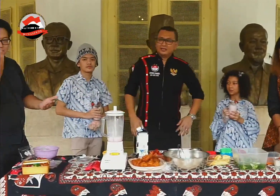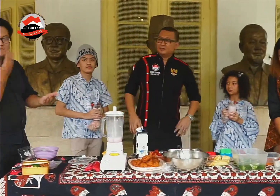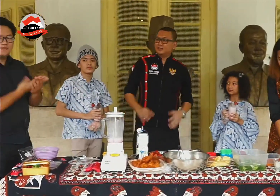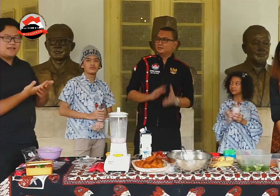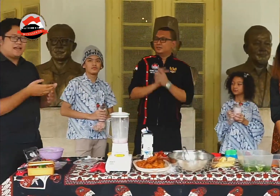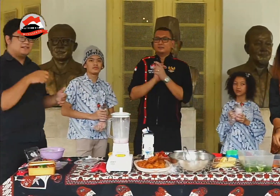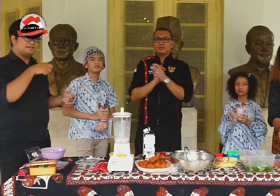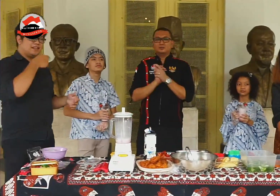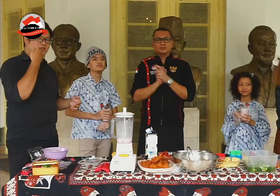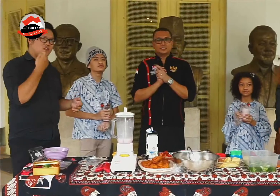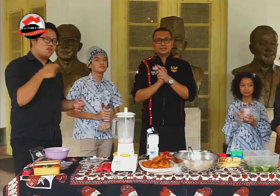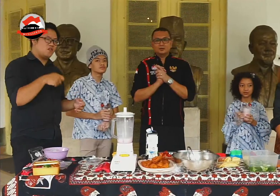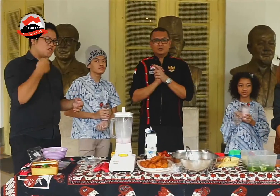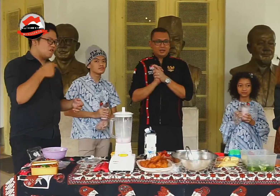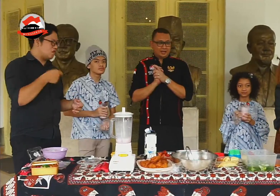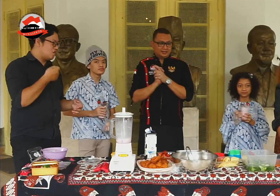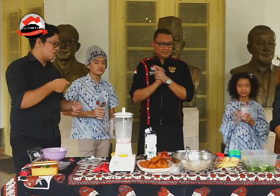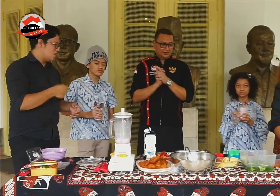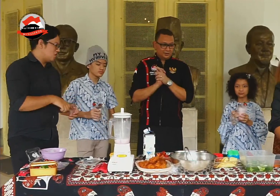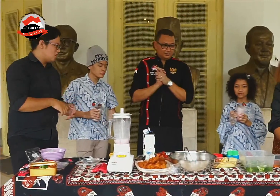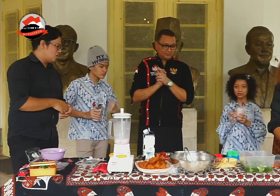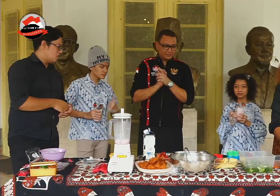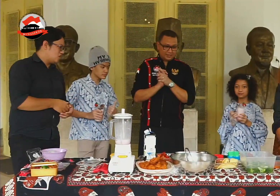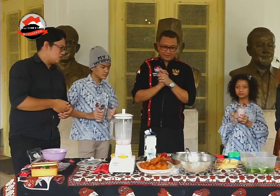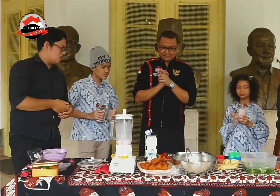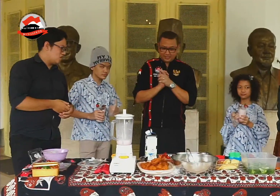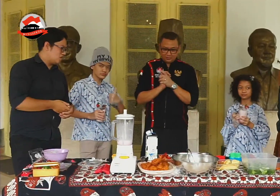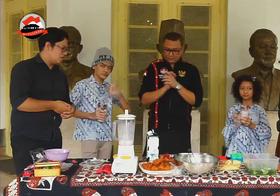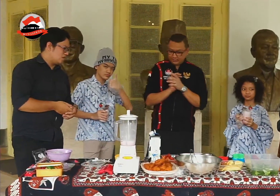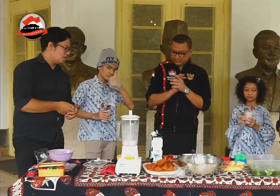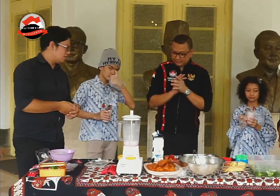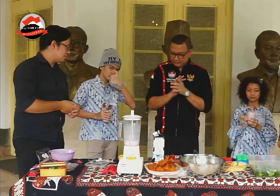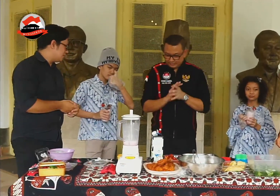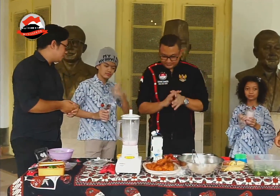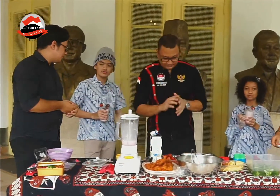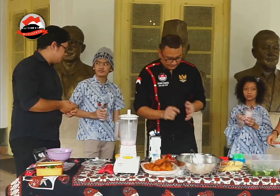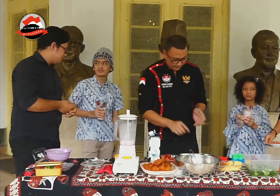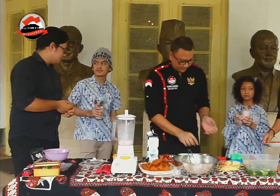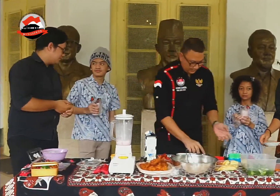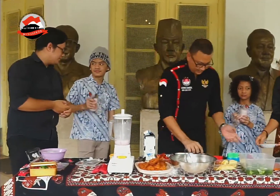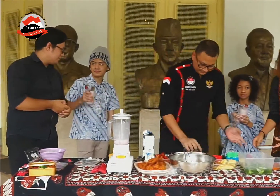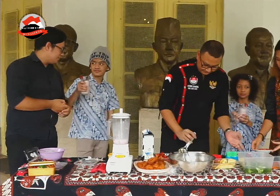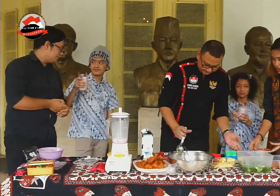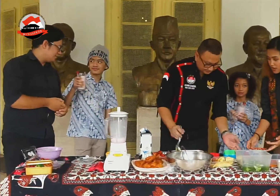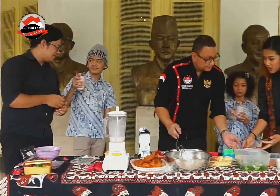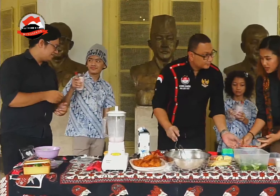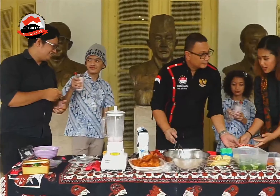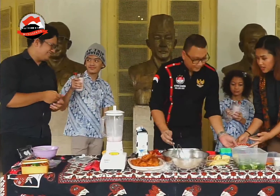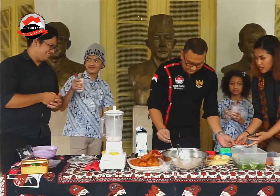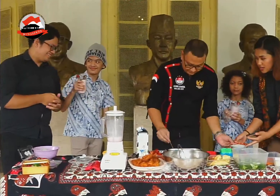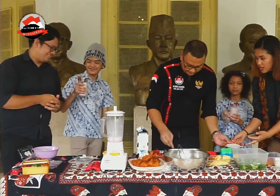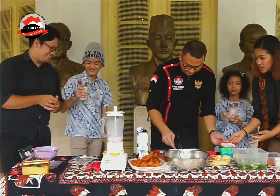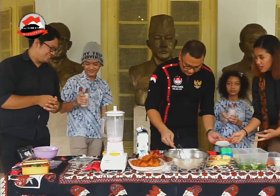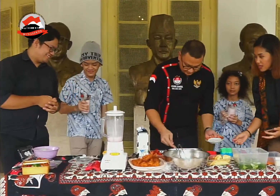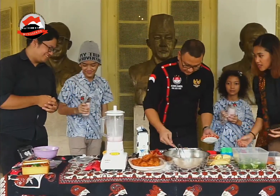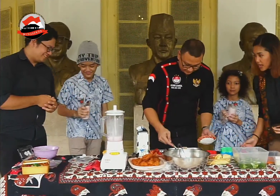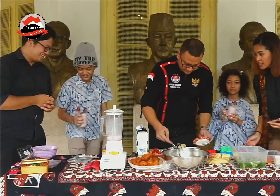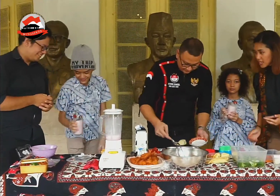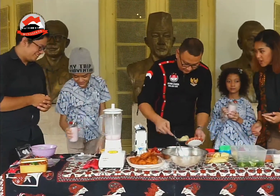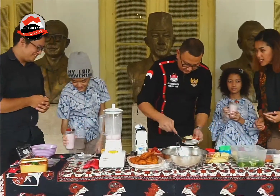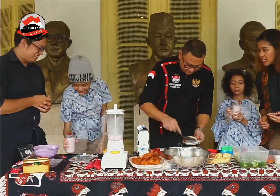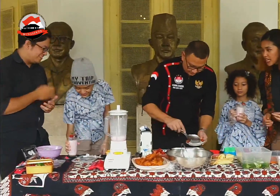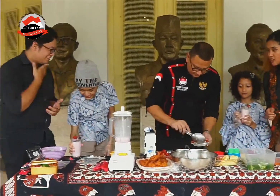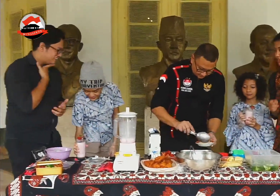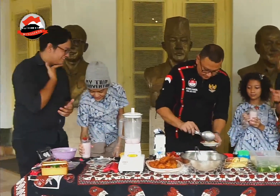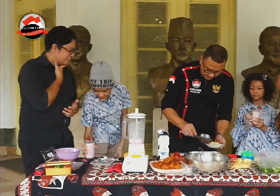harusnya. Ada teman yang minta bantu minta sendok nggak? Ada sendok, bisa pakai sendok nih. Mungkin, ada nggak ya sendok? Nggak ada